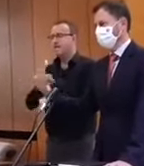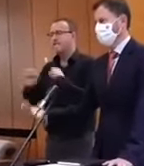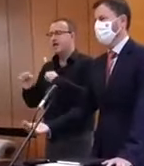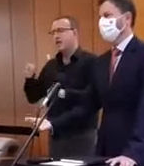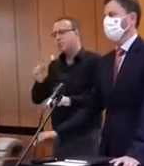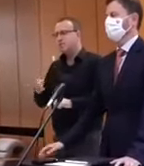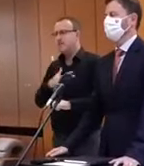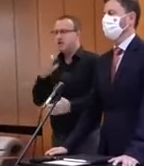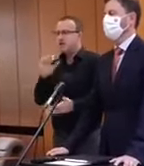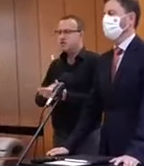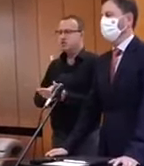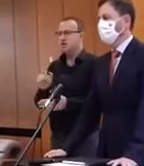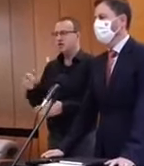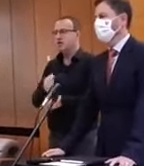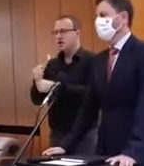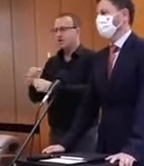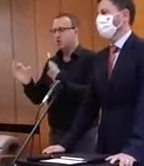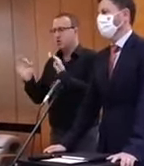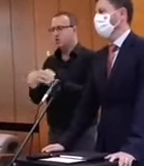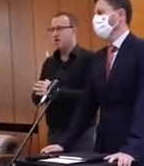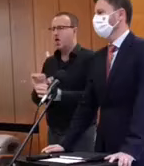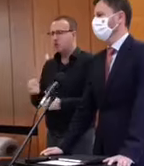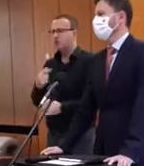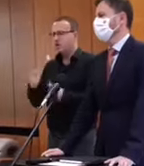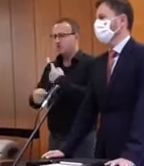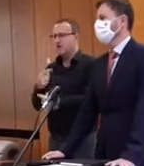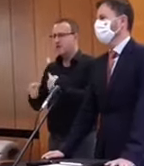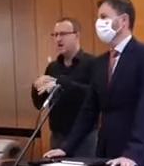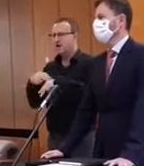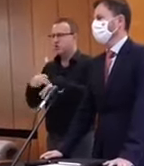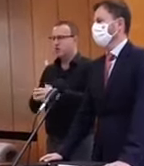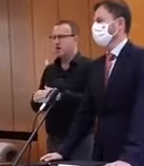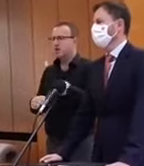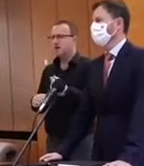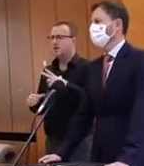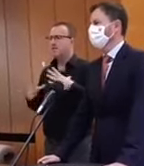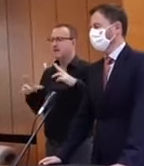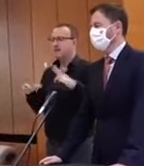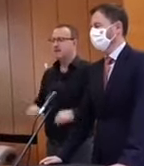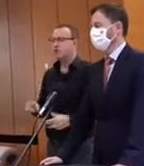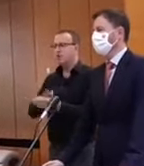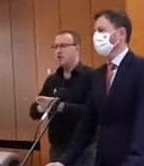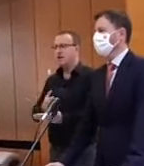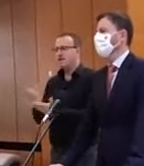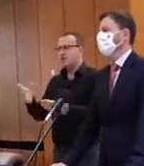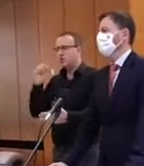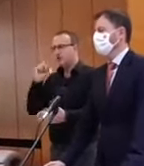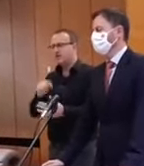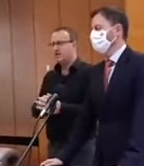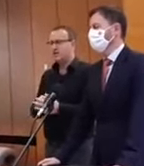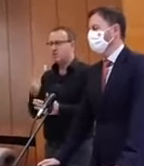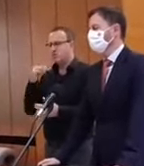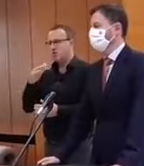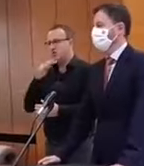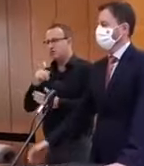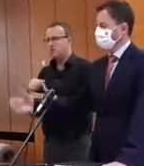istá, že tento návrh je dobrý, takže ešte prebieha diskusia. Aj dnes som hovoril s pánom predsedom úradu pre verejné obstarávanie